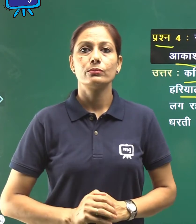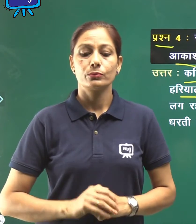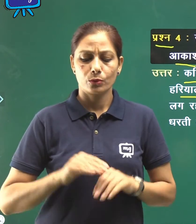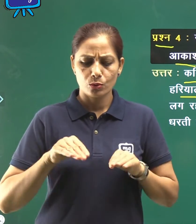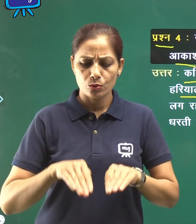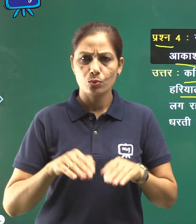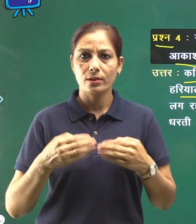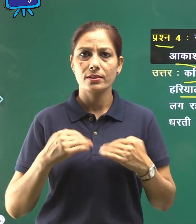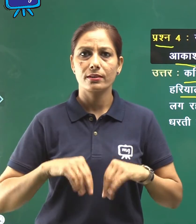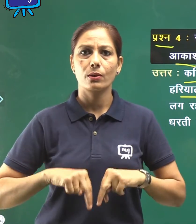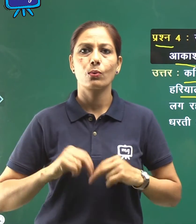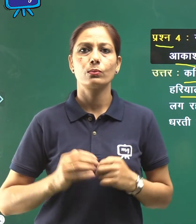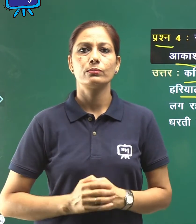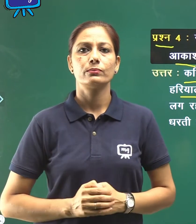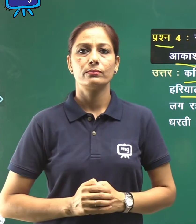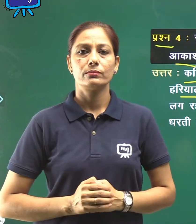छूना चाहता हो।